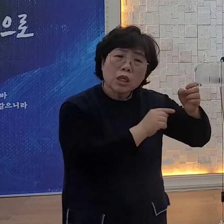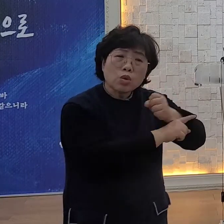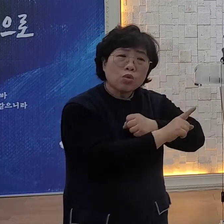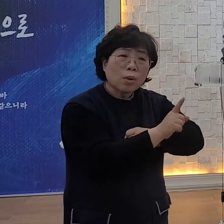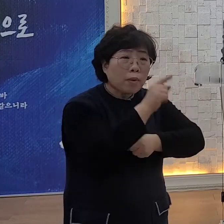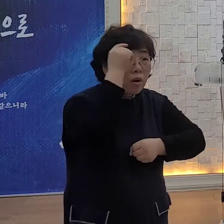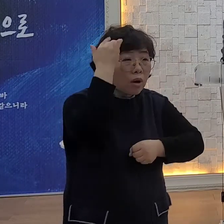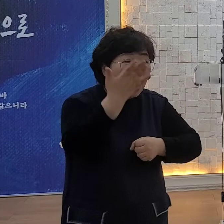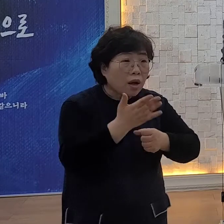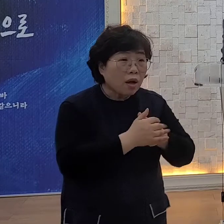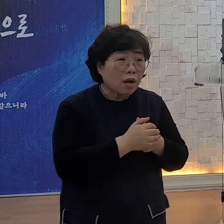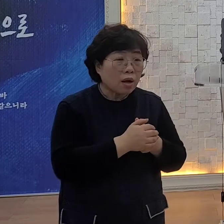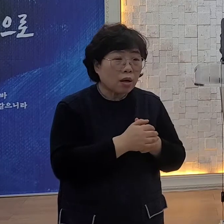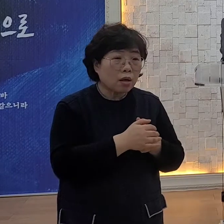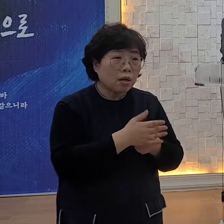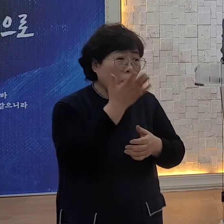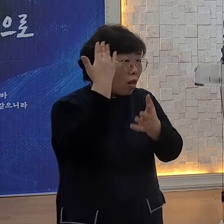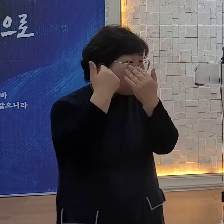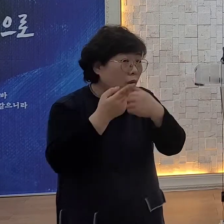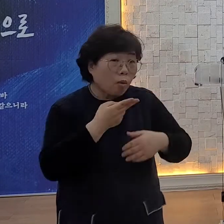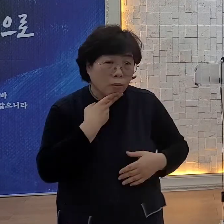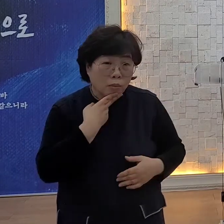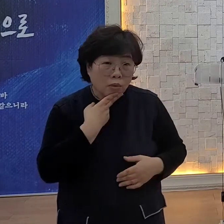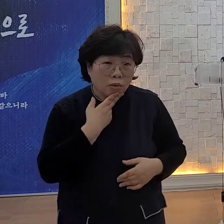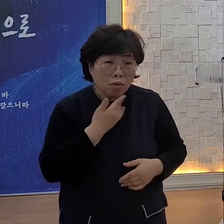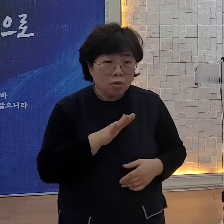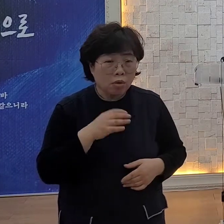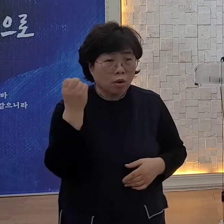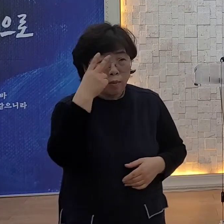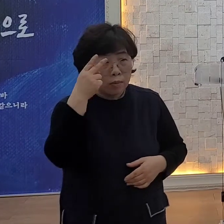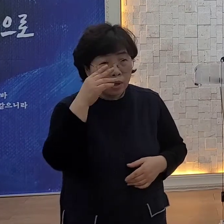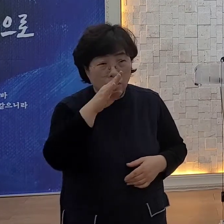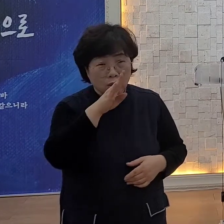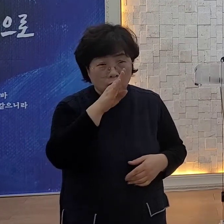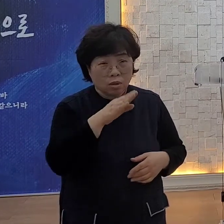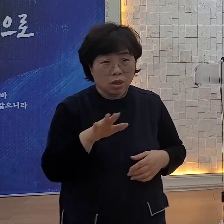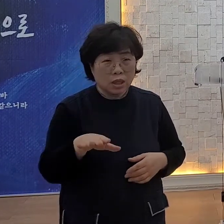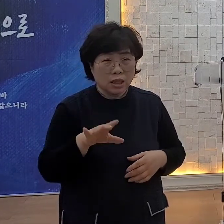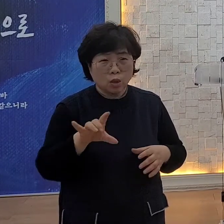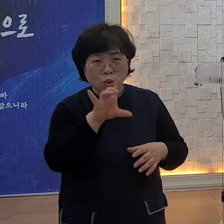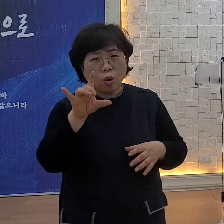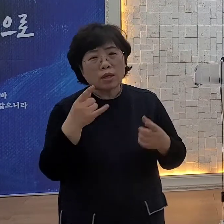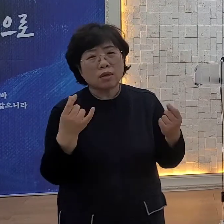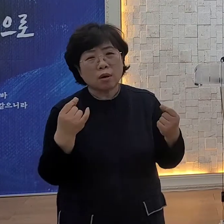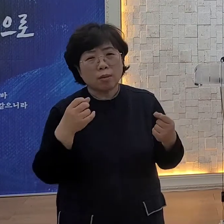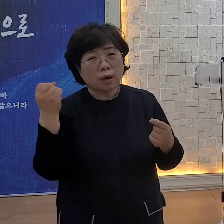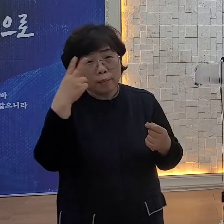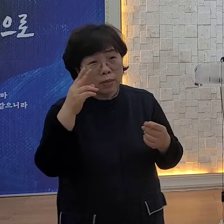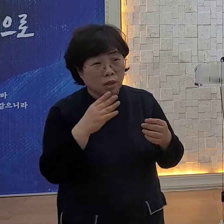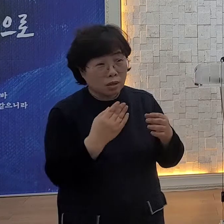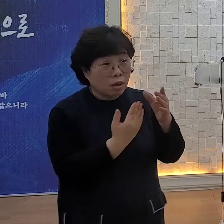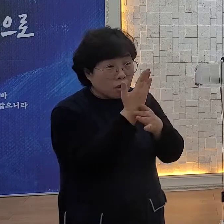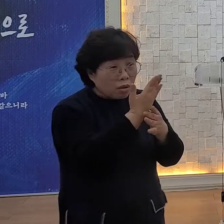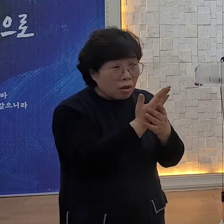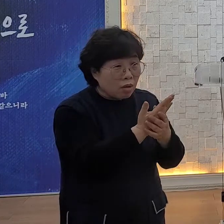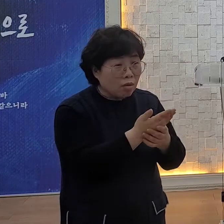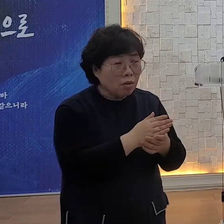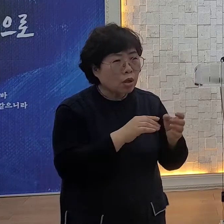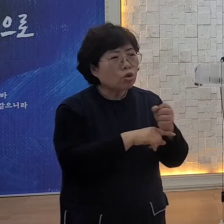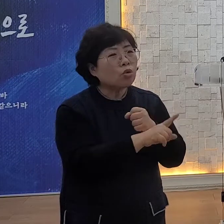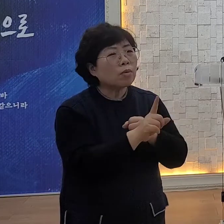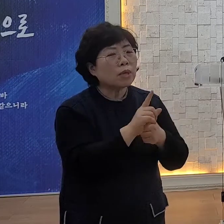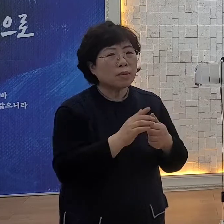분들은 알더라고요. 여러분 광우병이 왜 왔느냐가 중요한 거예요. 정말 깜짝 놀랐습니다. 이게 왜 왔냐면